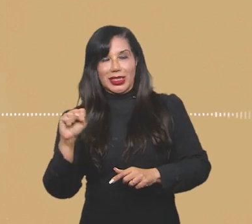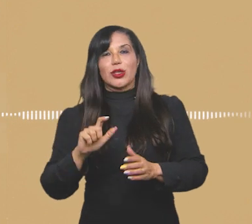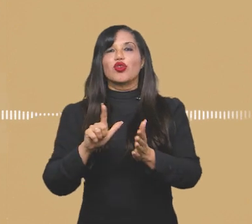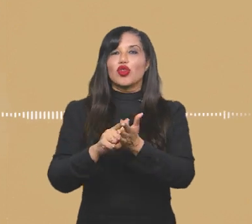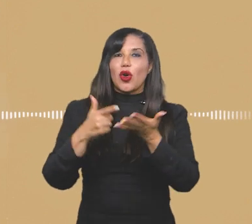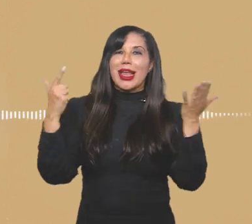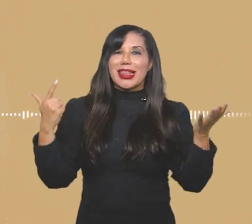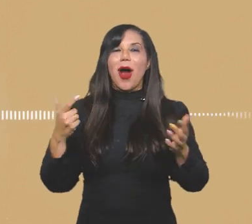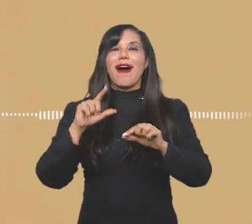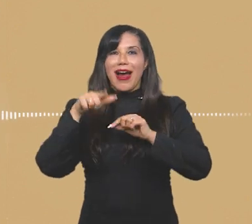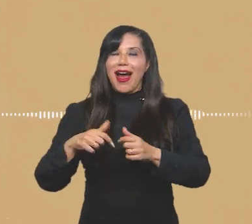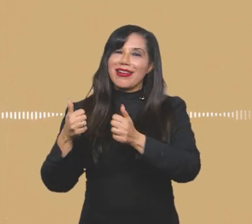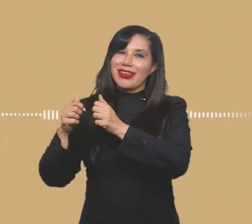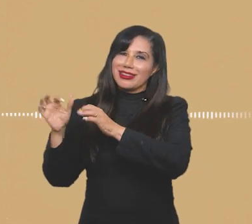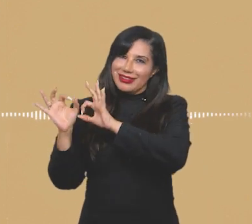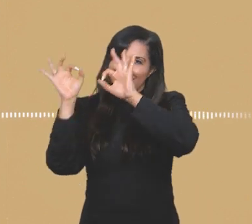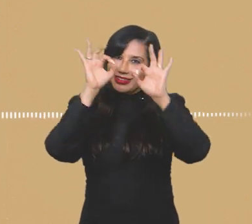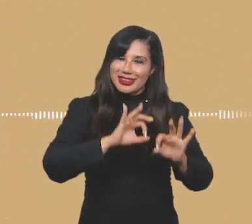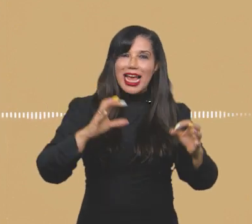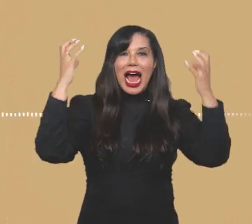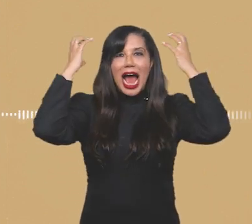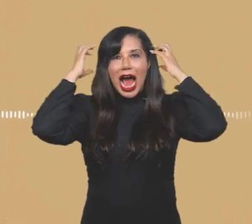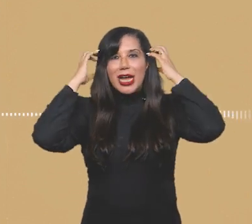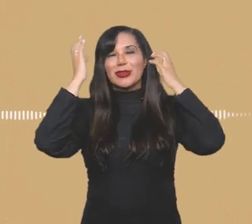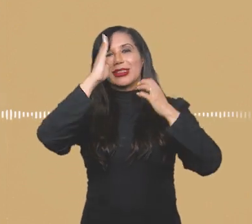o jornal Quilombo. Continue nos acompanhando aqui na